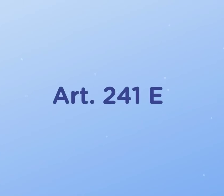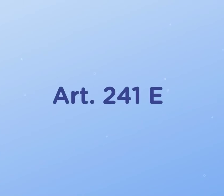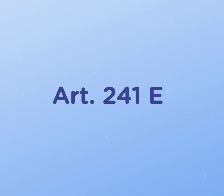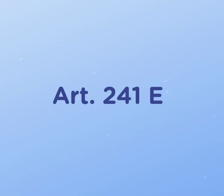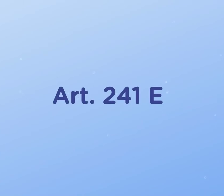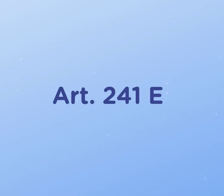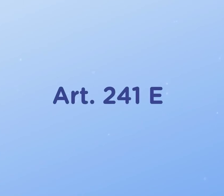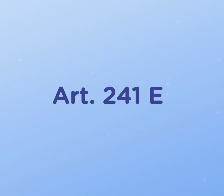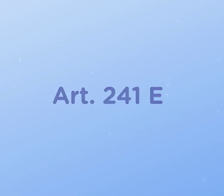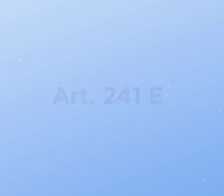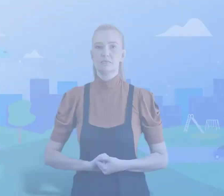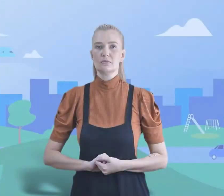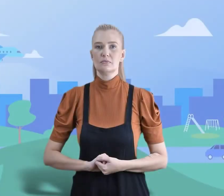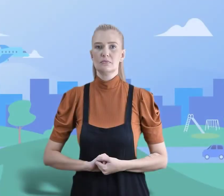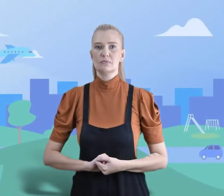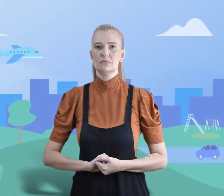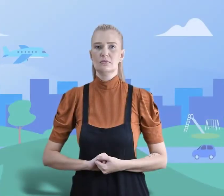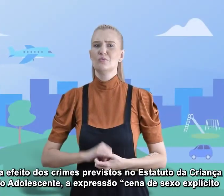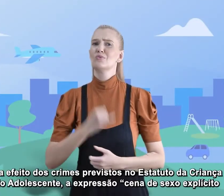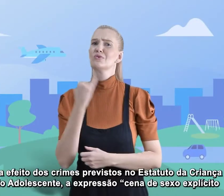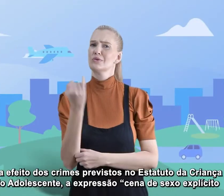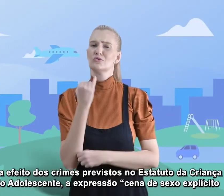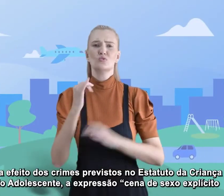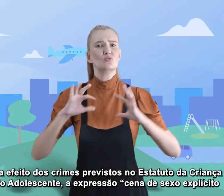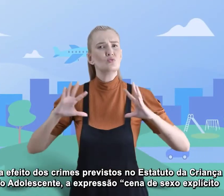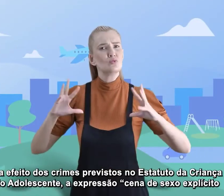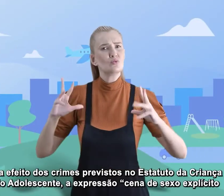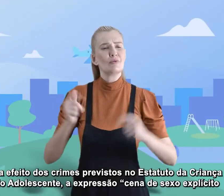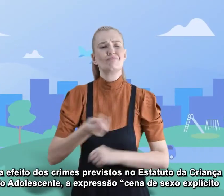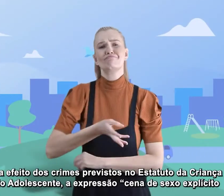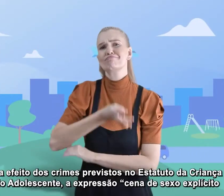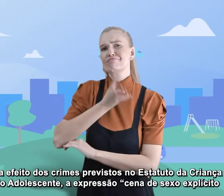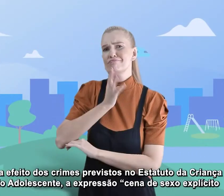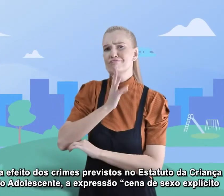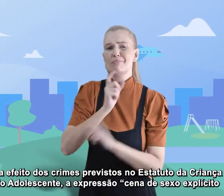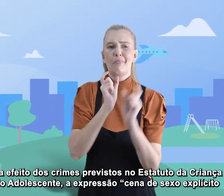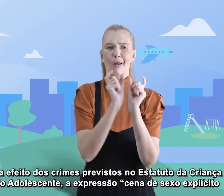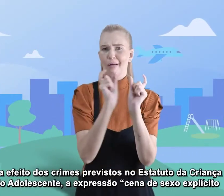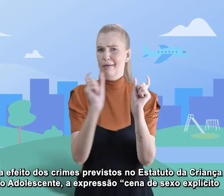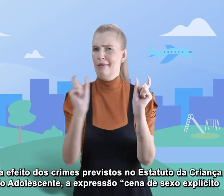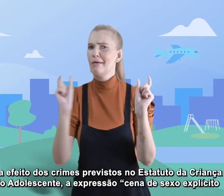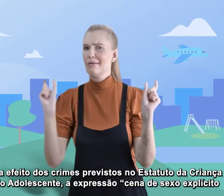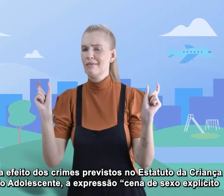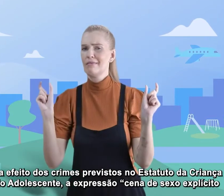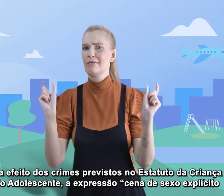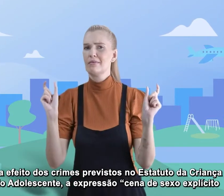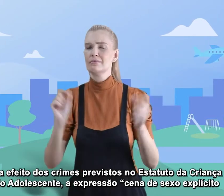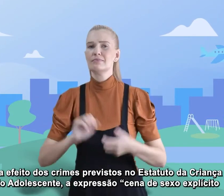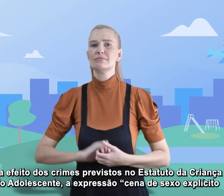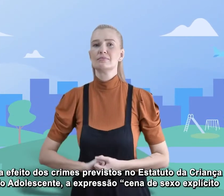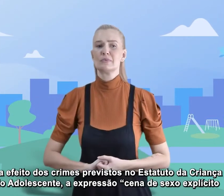Artigo 241-E. Para efeito dos crimes previstos no Estatuto da Criança e do